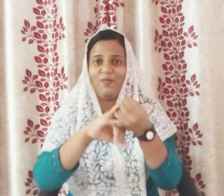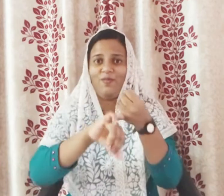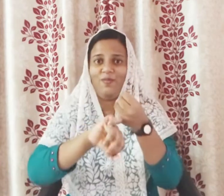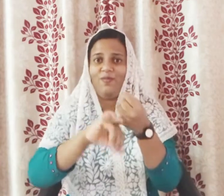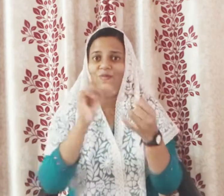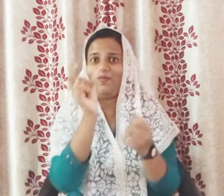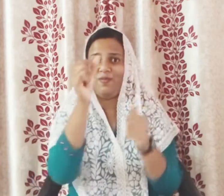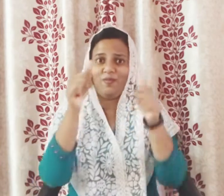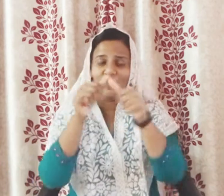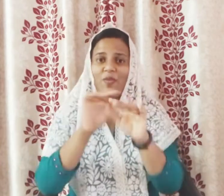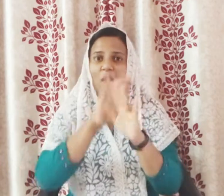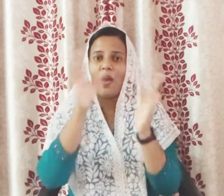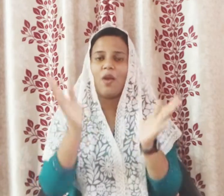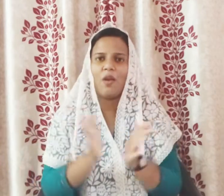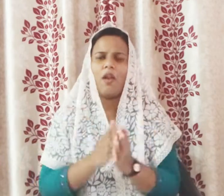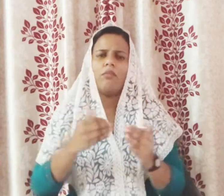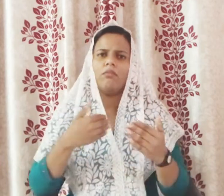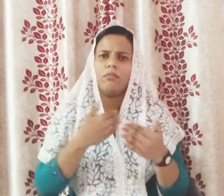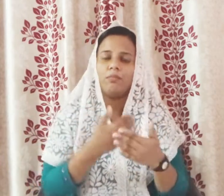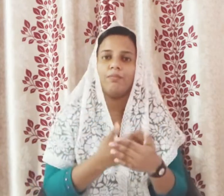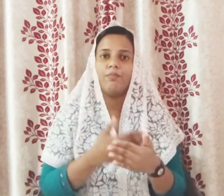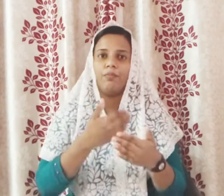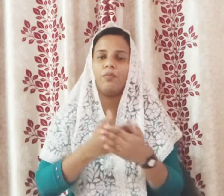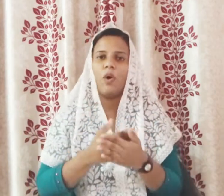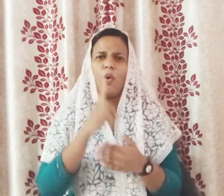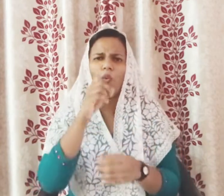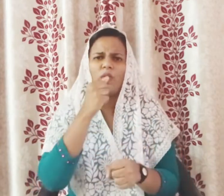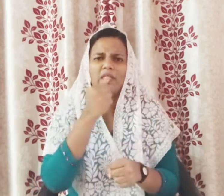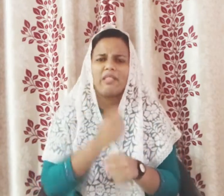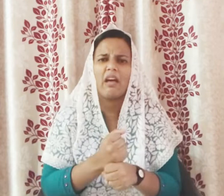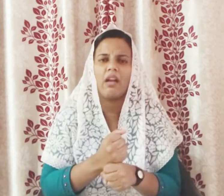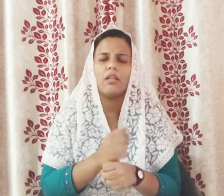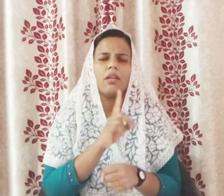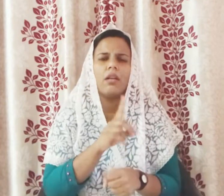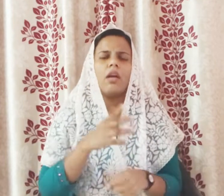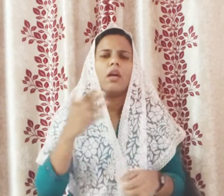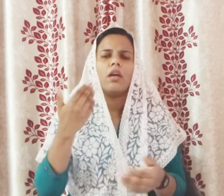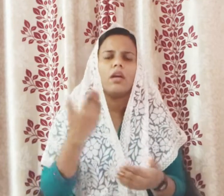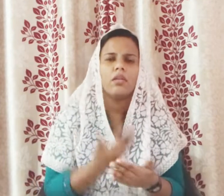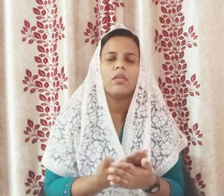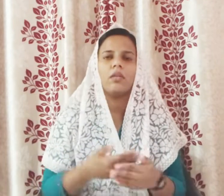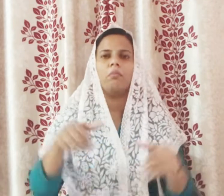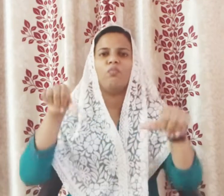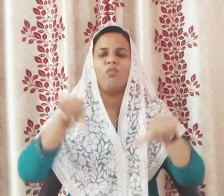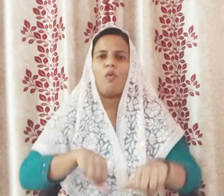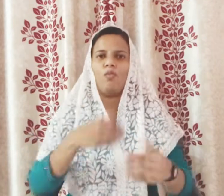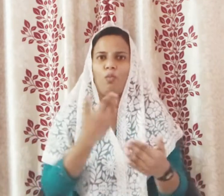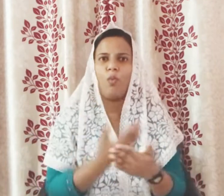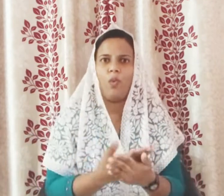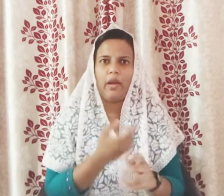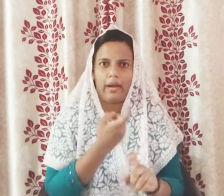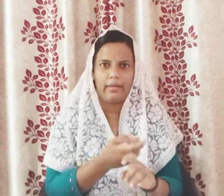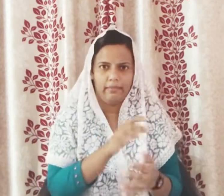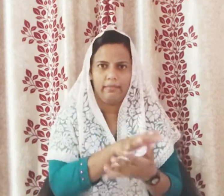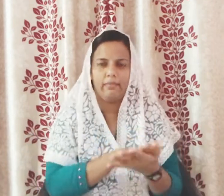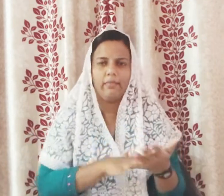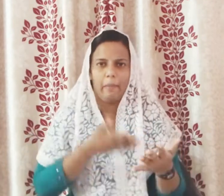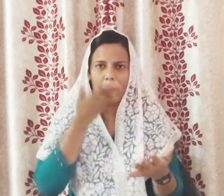ടീമും ഇടയ്ക്ക് വച്ച് ഹായ് പട്ടണത്തുമായുള്ള ബന്ധത്തിൽ പരാജയപ്പെടുന്ന ഒരു ഭാഗമാണ് നമ്മളിന്ന് പഠിക്കുന്നത്.